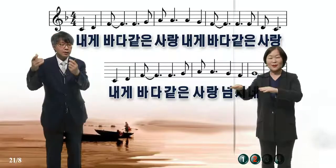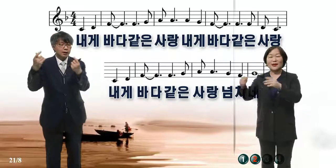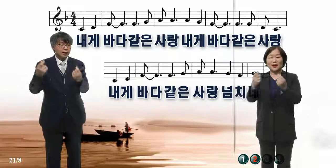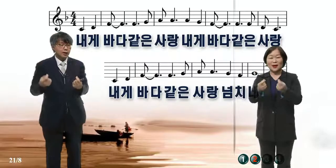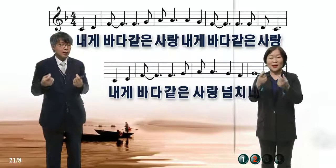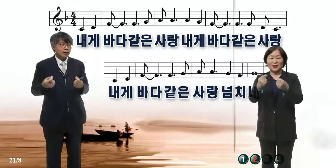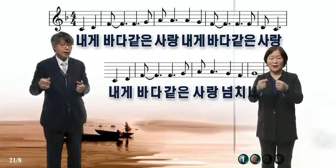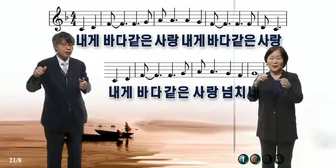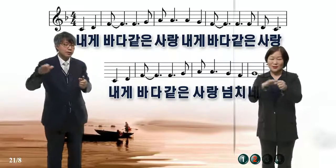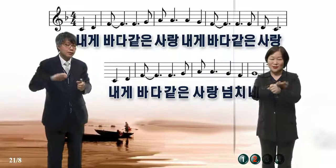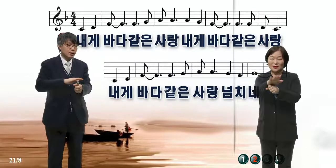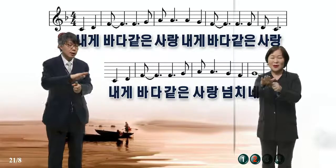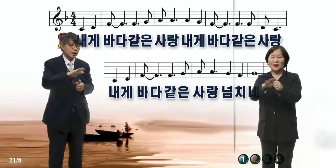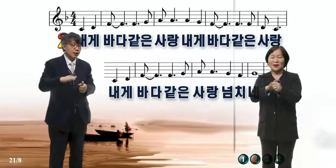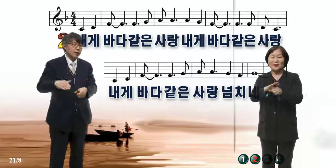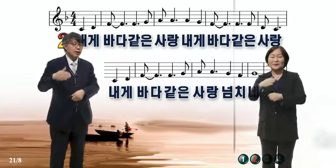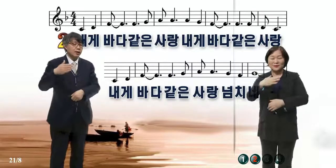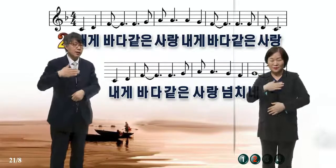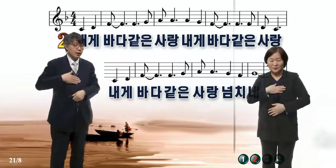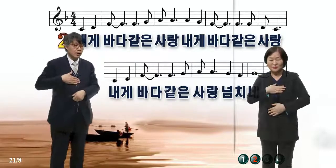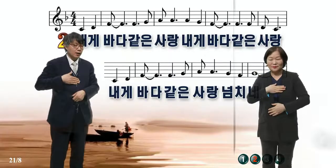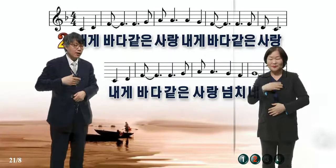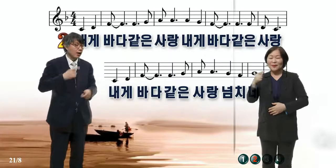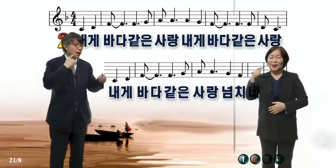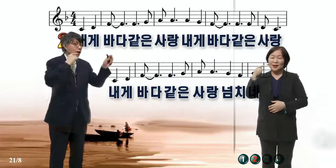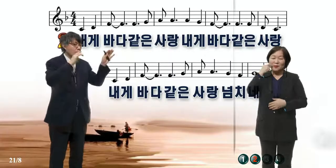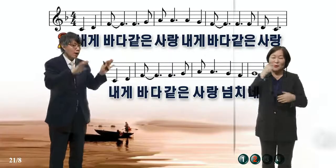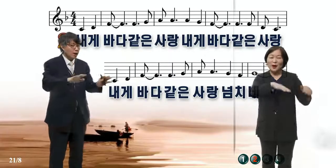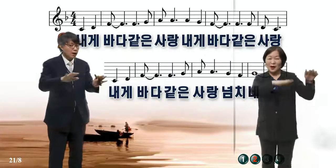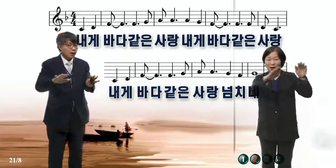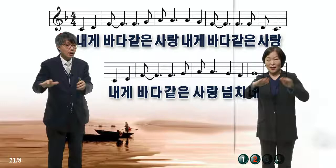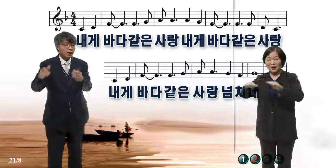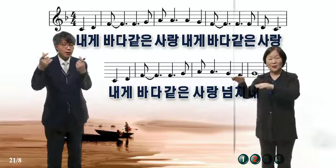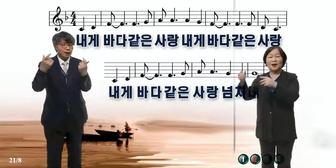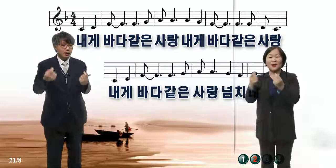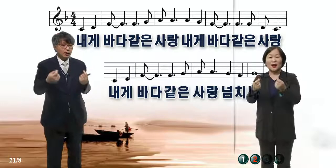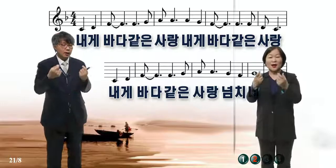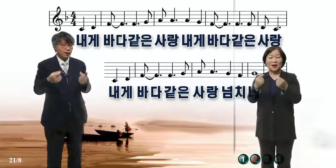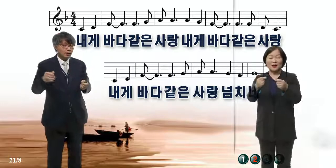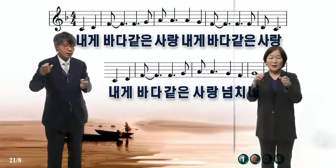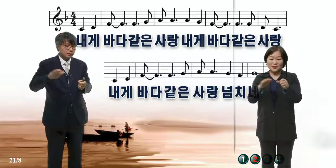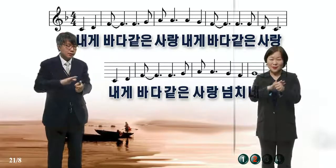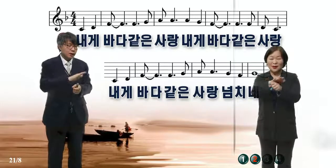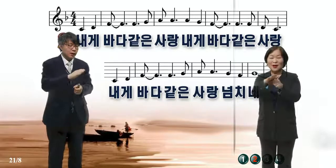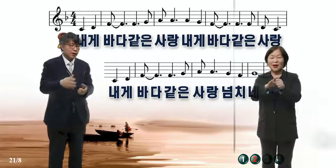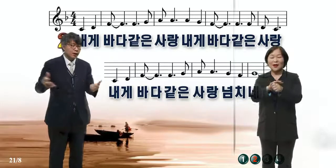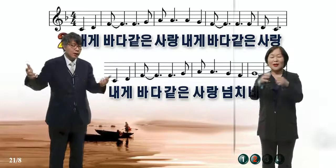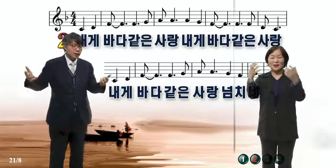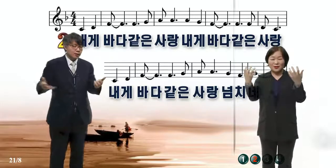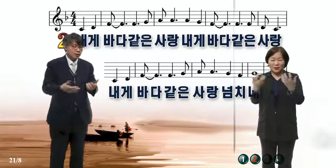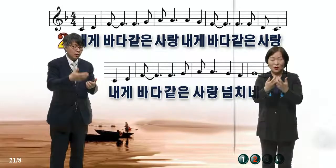바다 같은 사랑. 내게 바다 같은 사랑